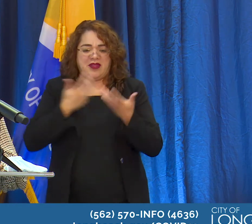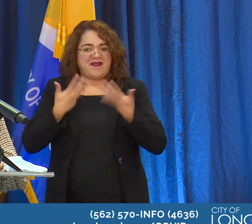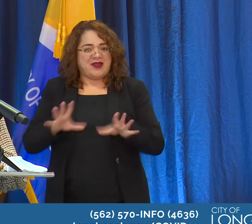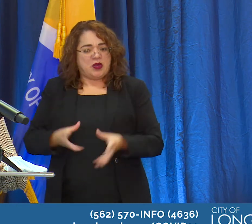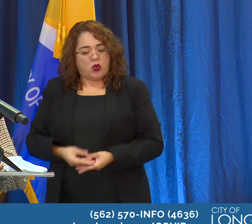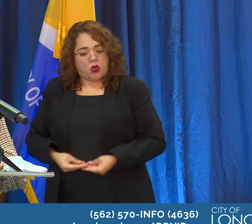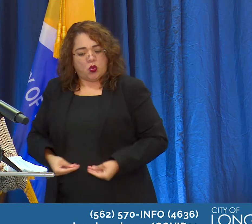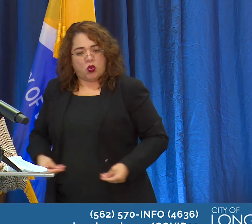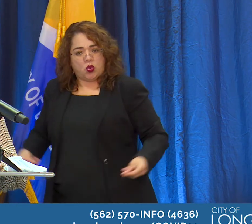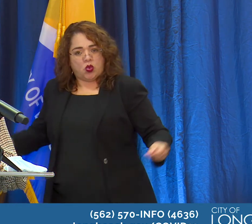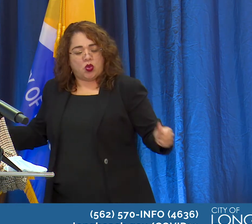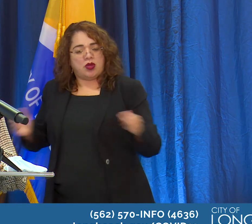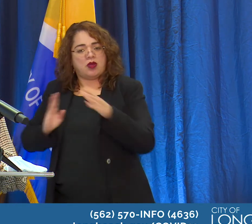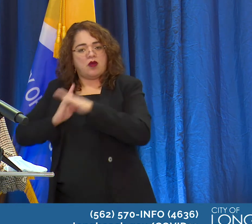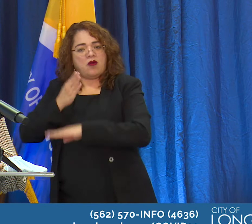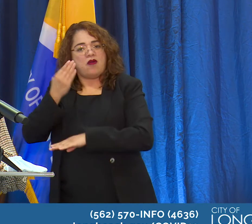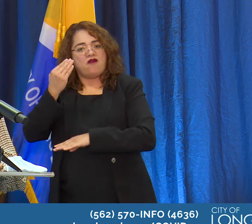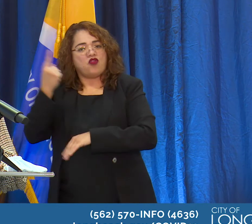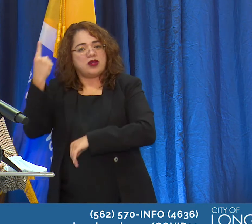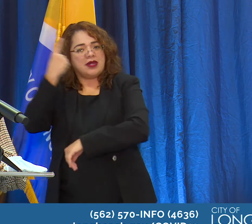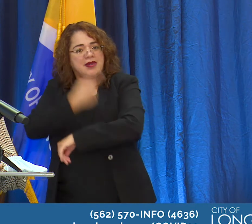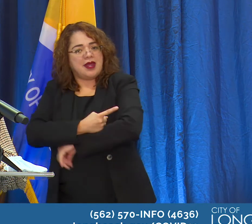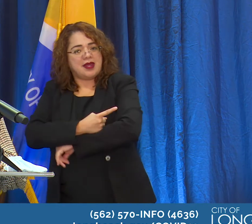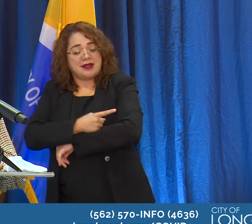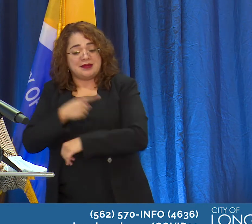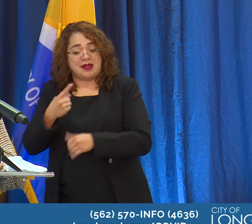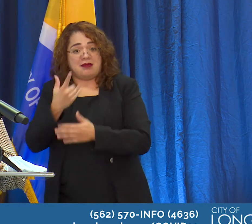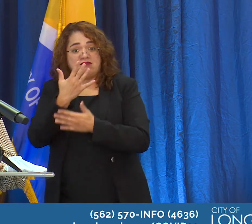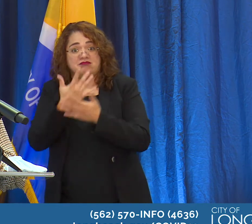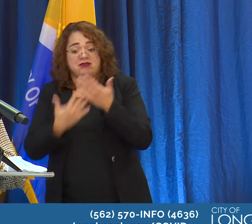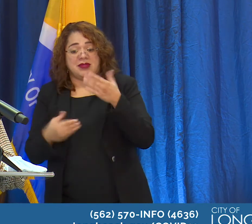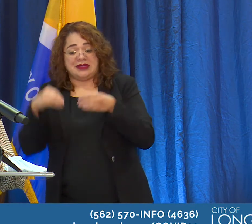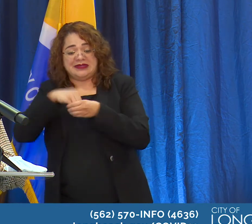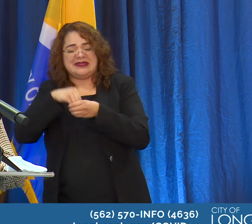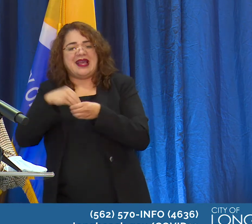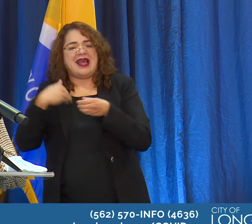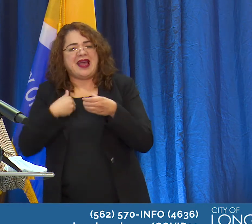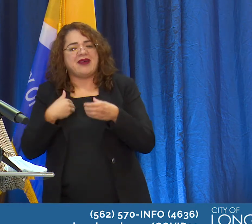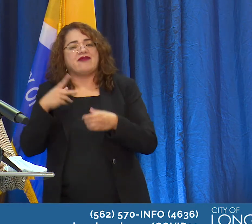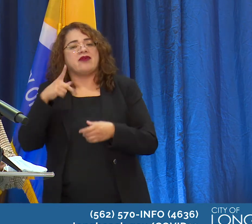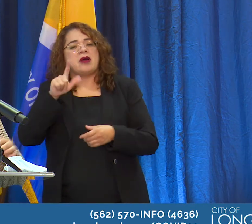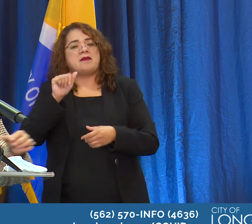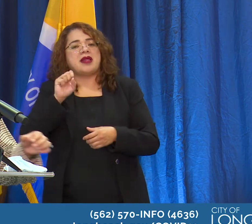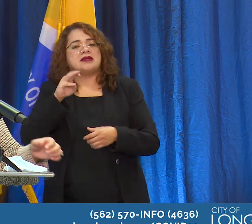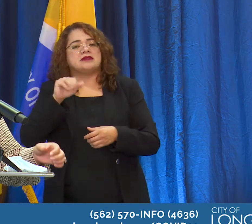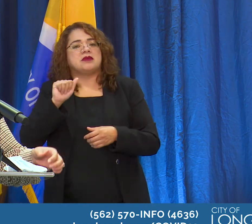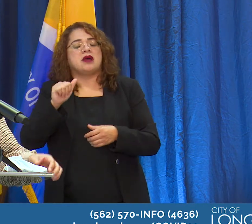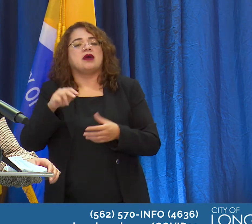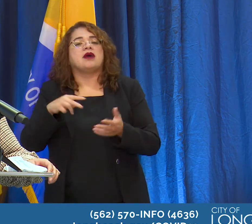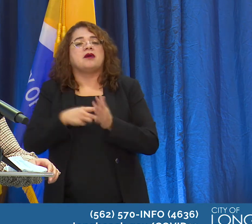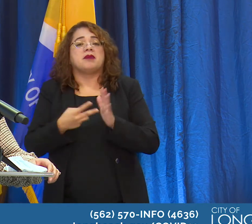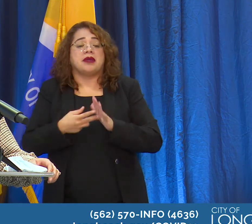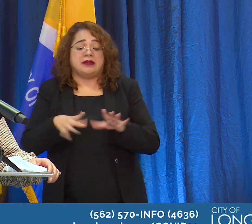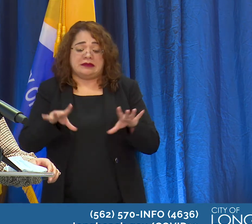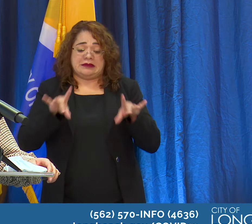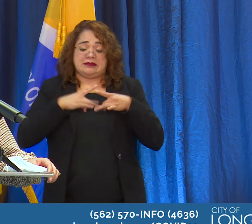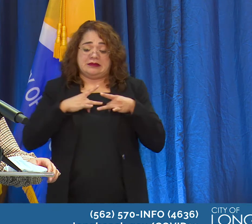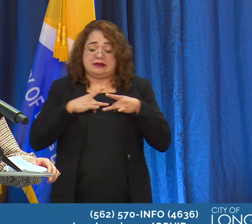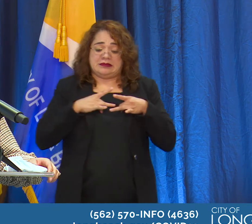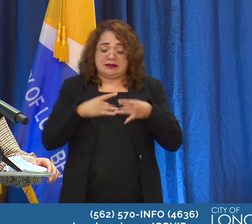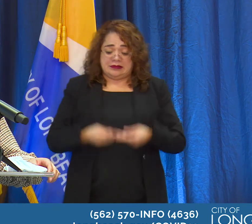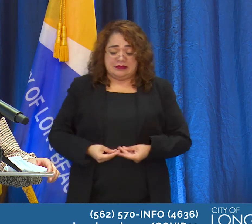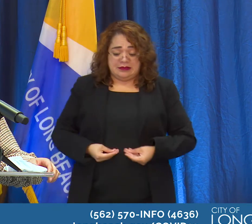que actualmente luchan contra la infección donando su plasma. Aquellos que se han infectado y se han recuperado